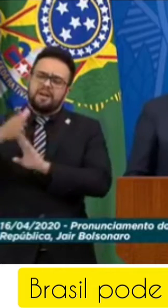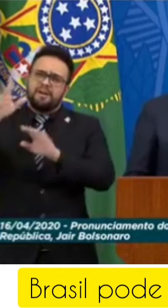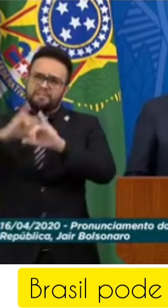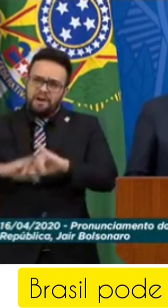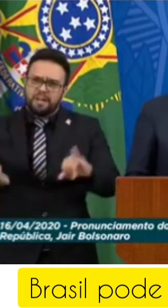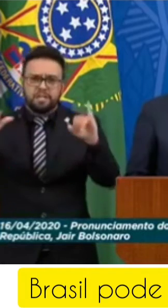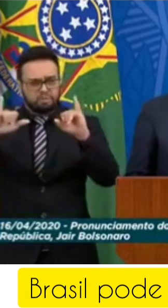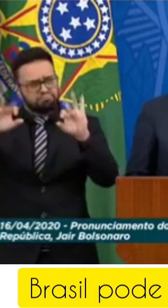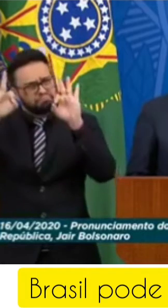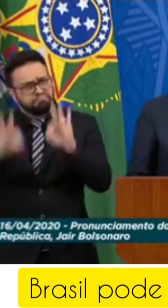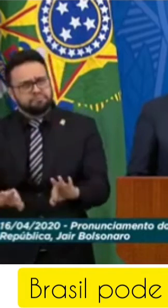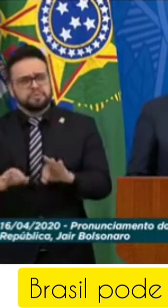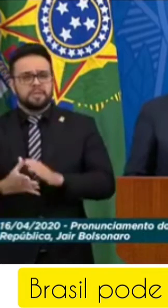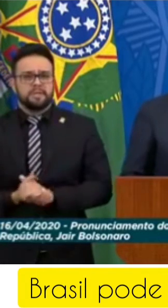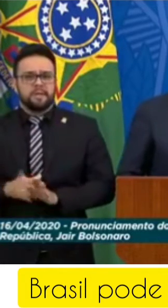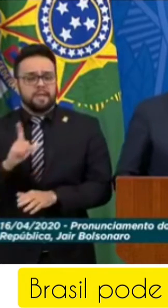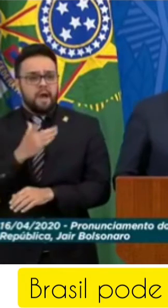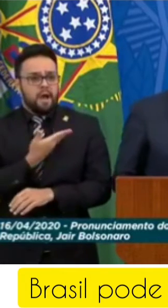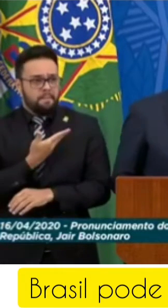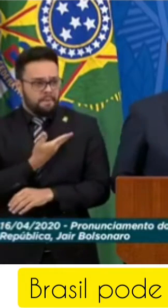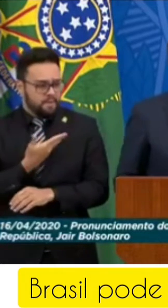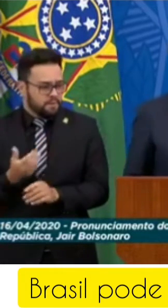temos amigos aqui da